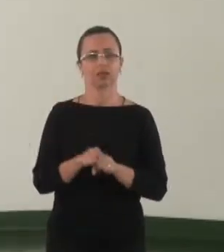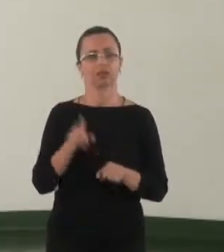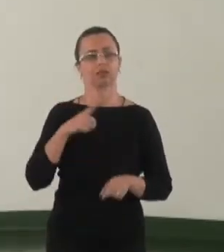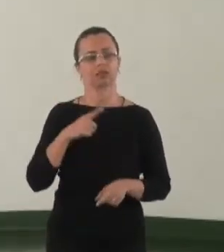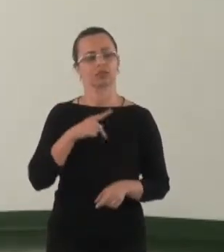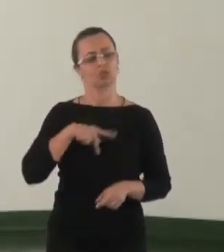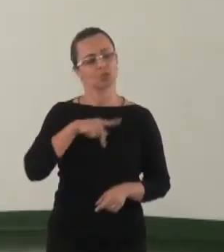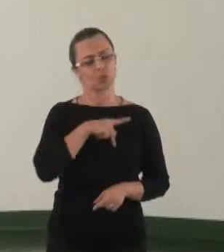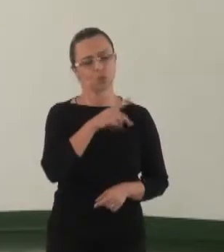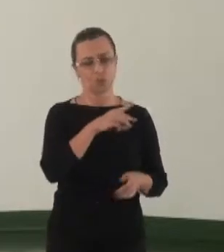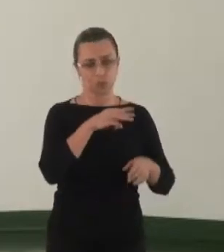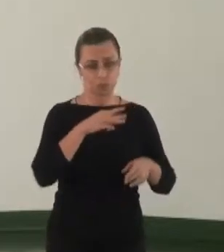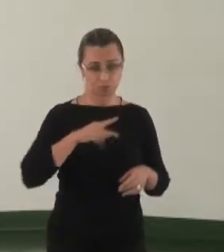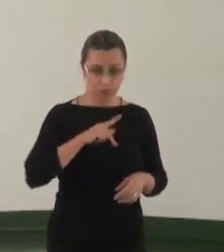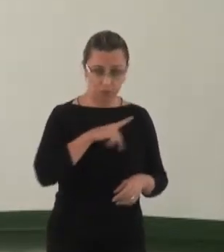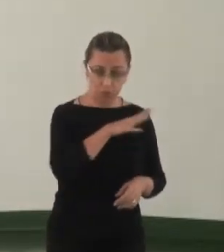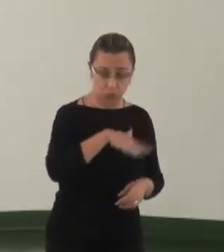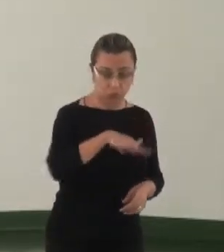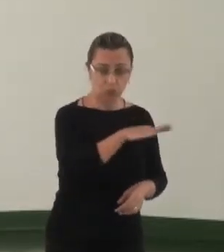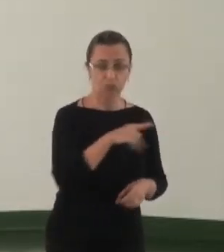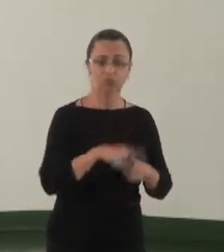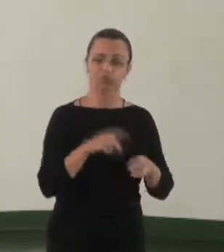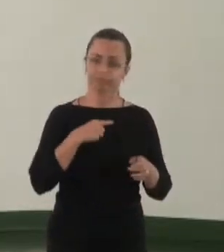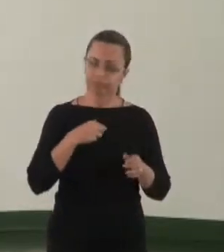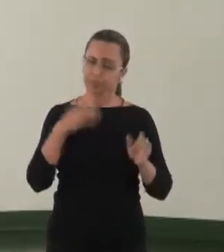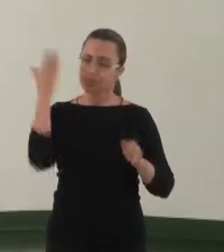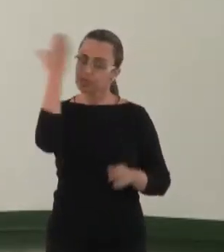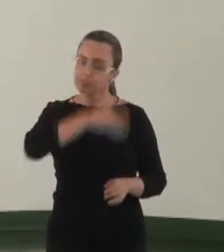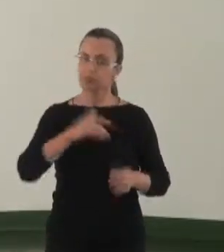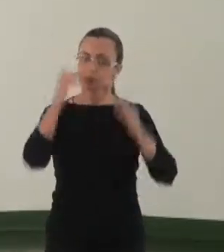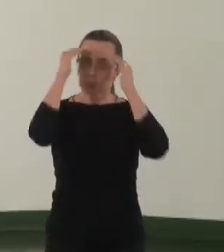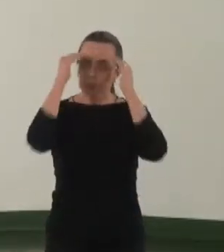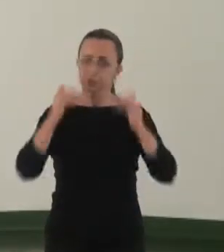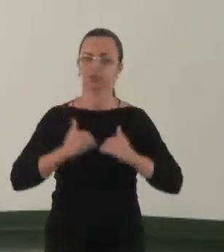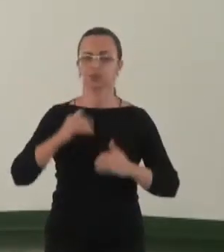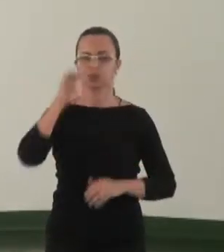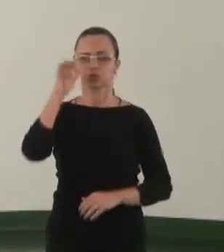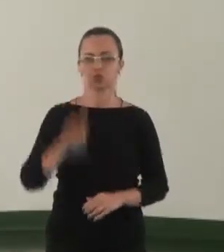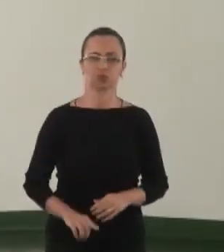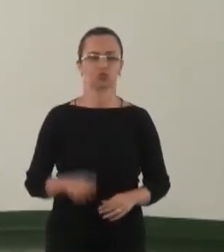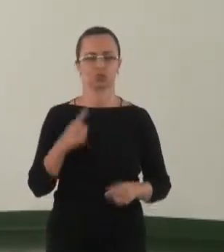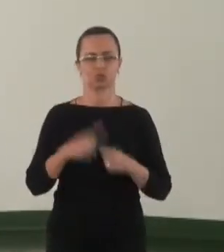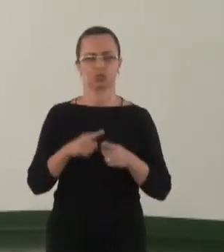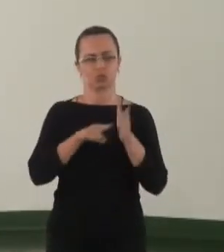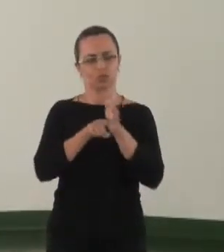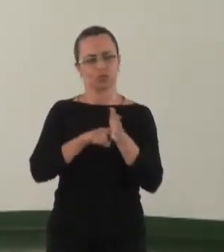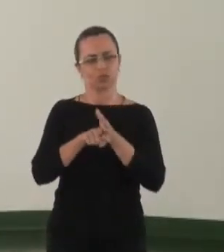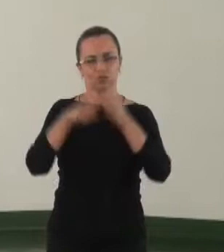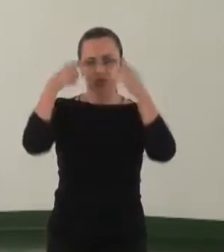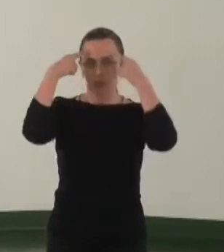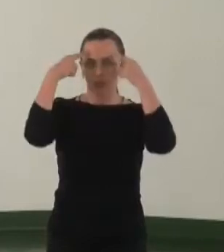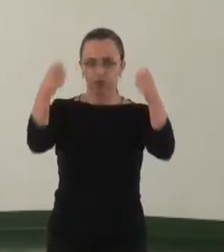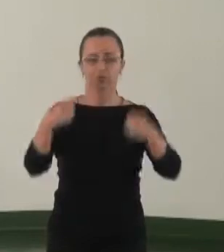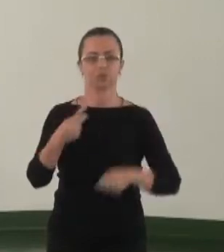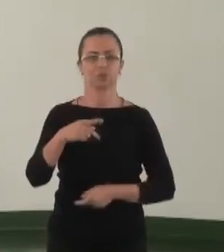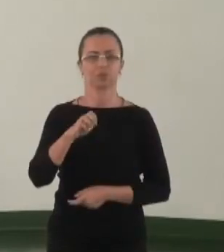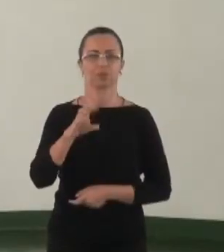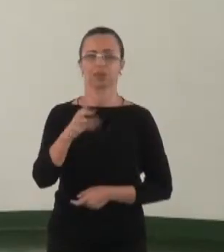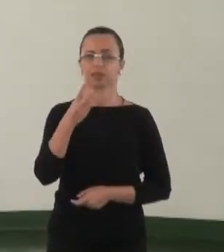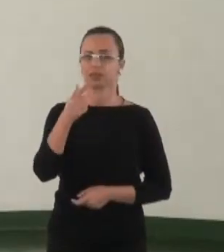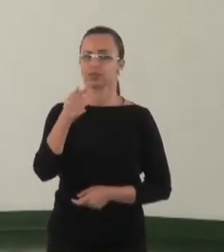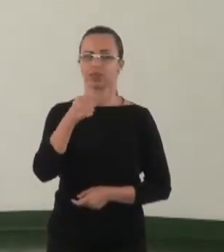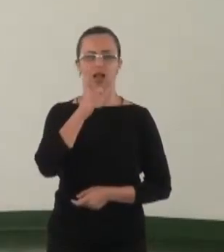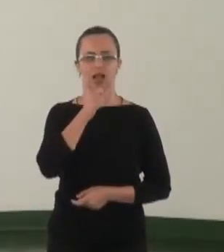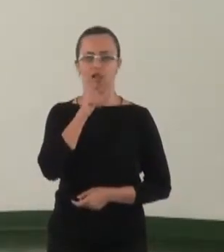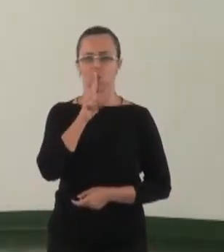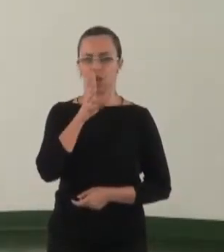procuradores e promotores de justiça, façam valer esses direitos, inclusive no que diz respeito ao procedimento investigatório criminal. A PEC 37 não foi derrubada